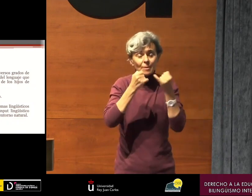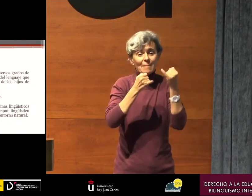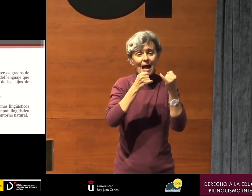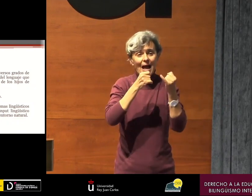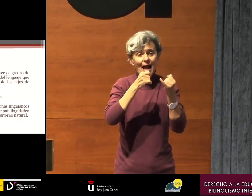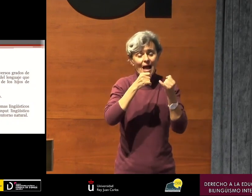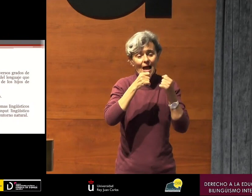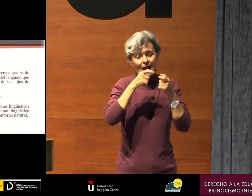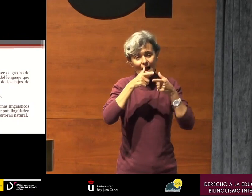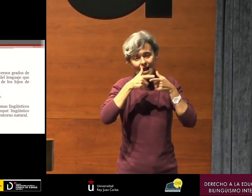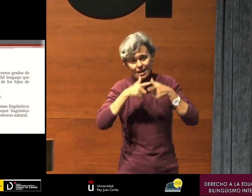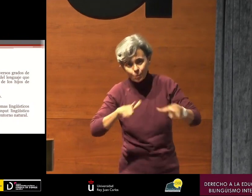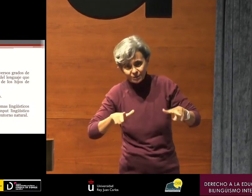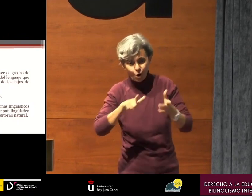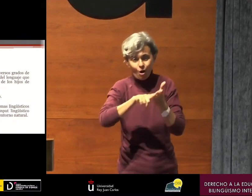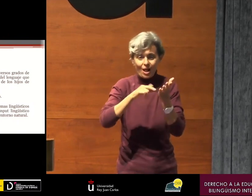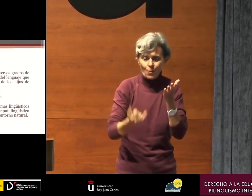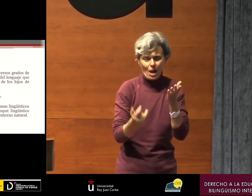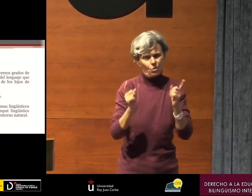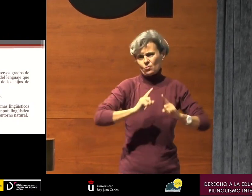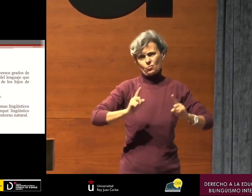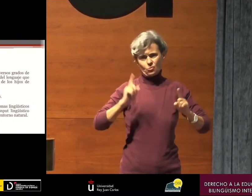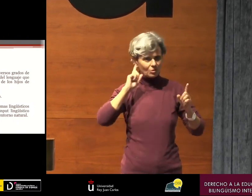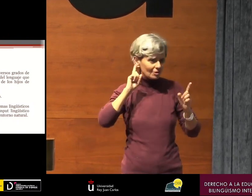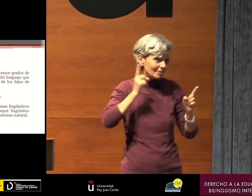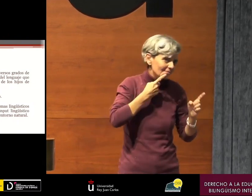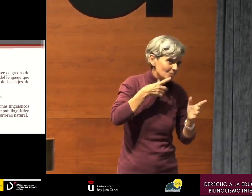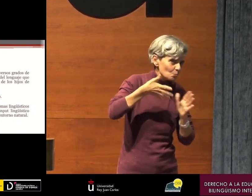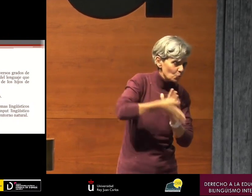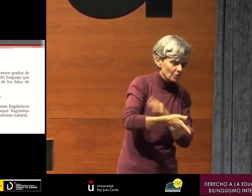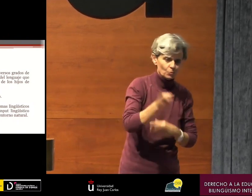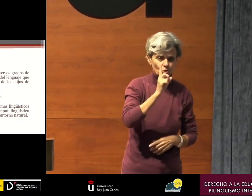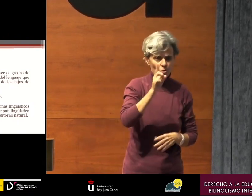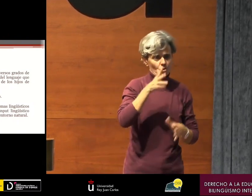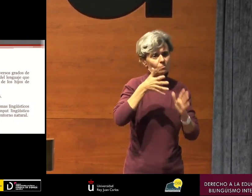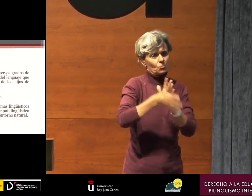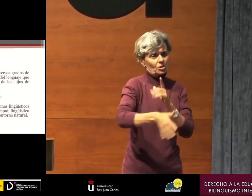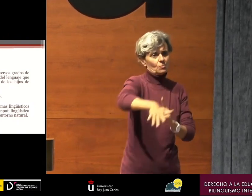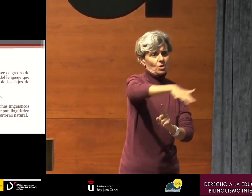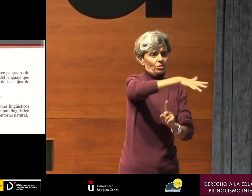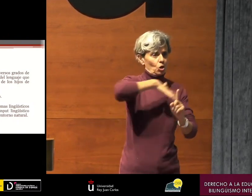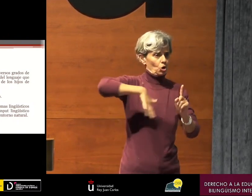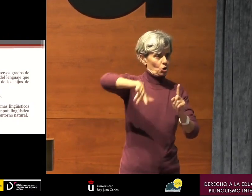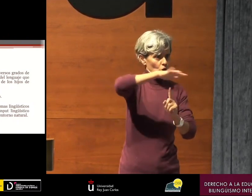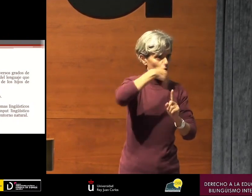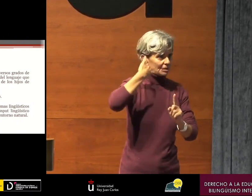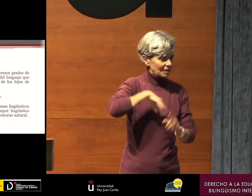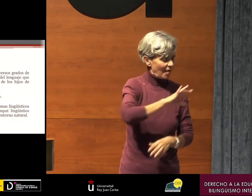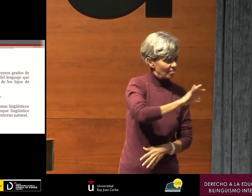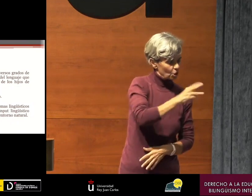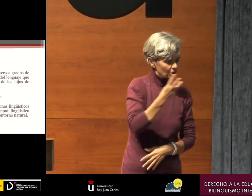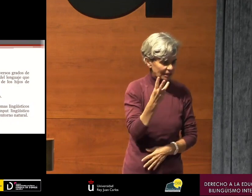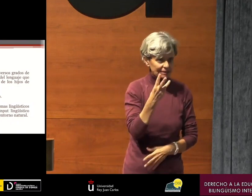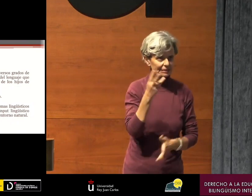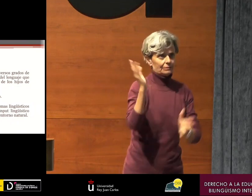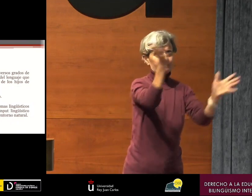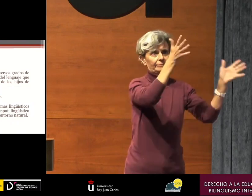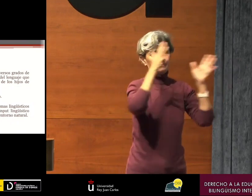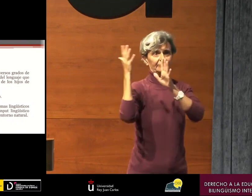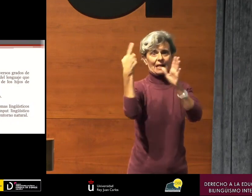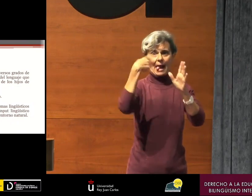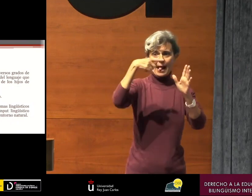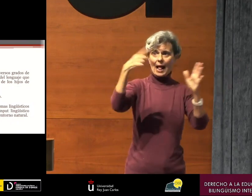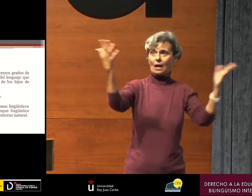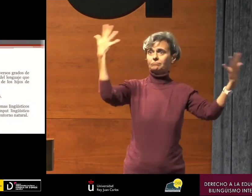Pero no tenemos que aunar que esos problemas lingüísticos o